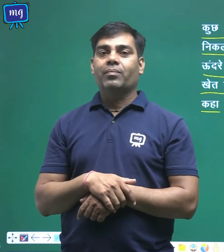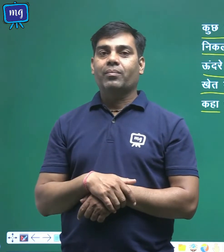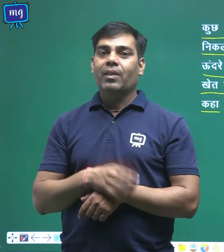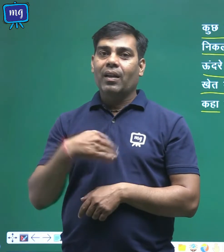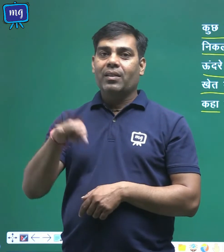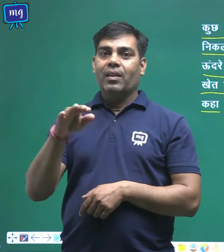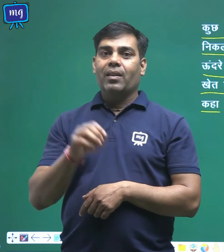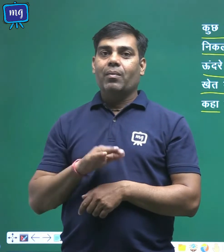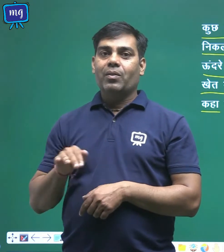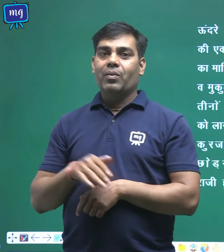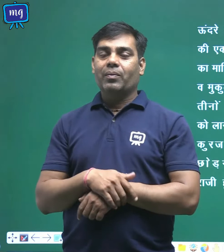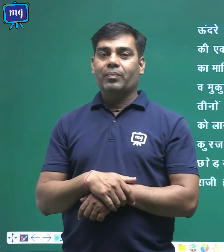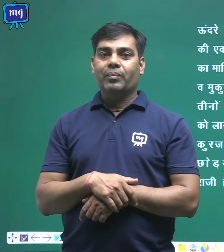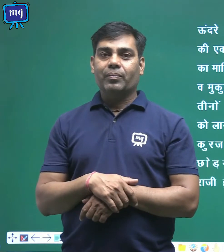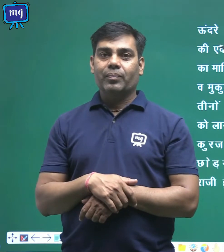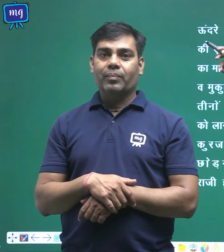आगे चले बच्चों।